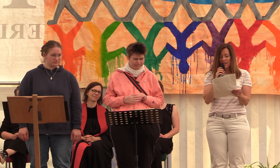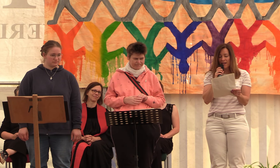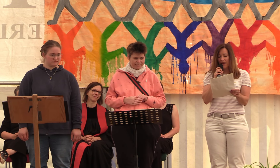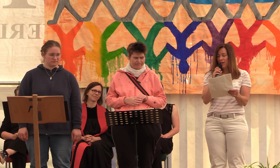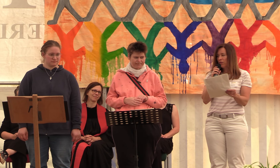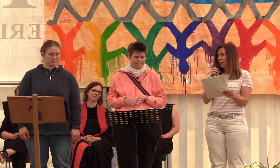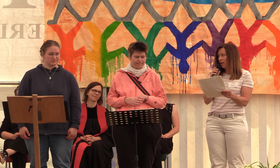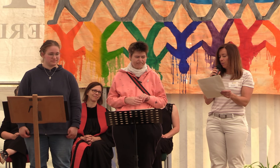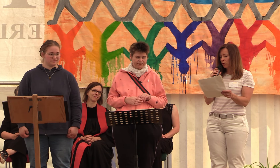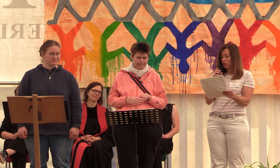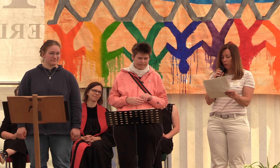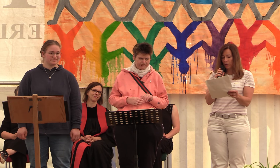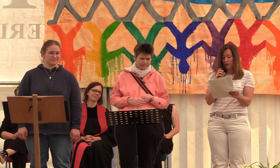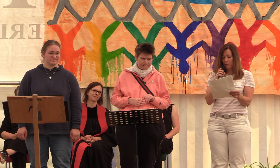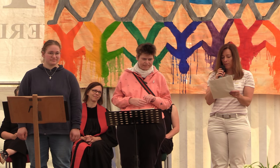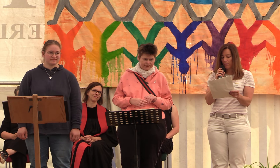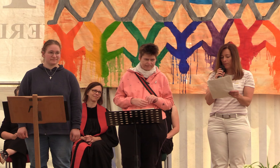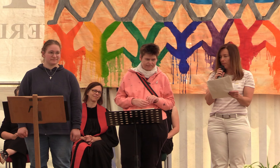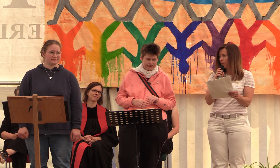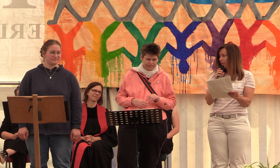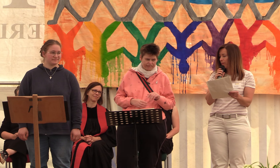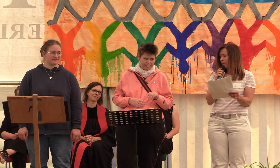Lass sie deine Vergebung spüren.